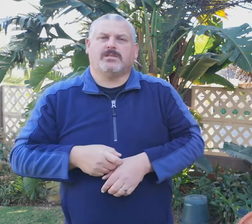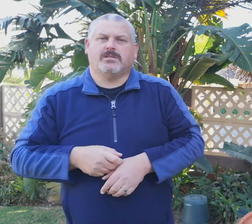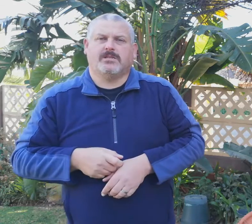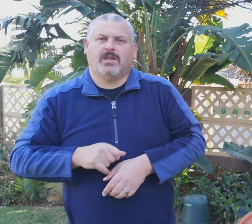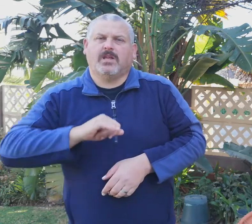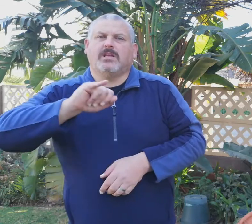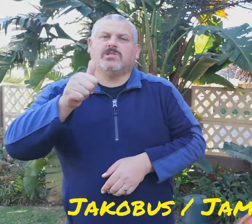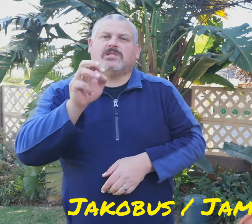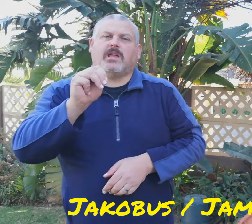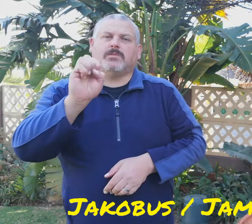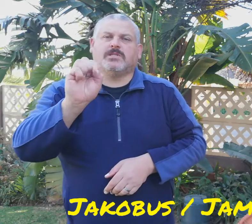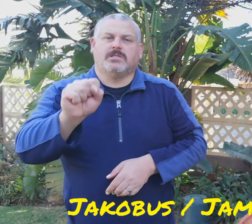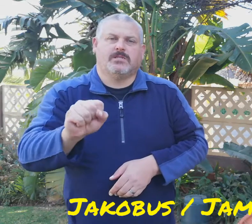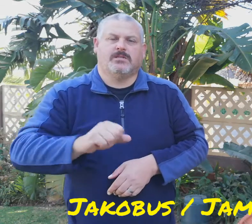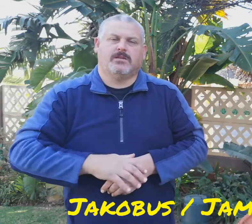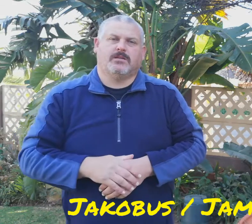Jakobus. James.